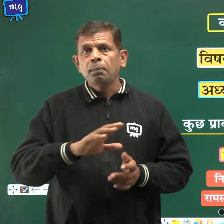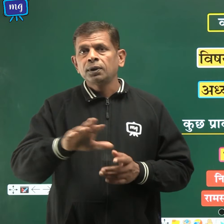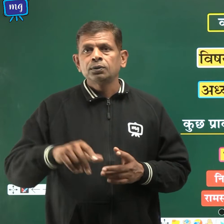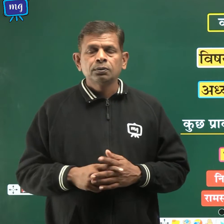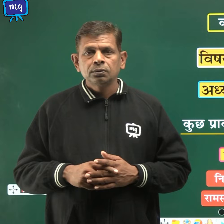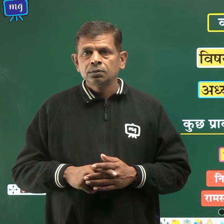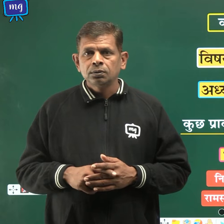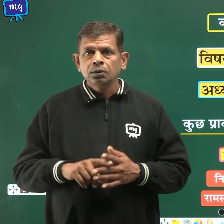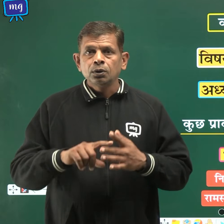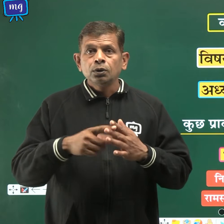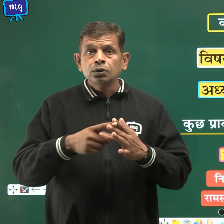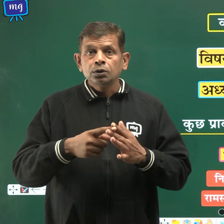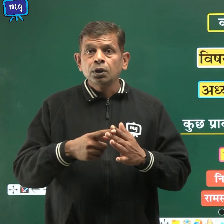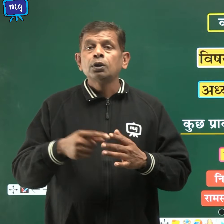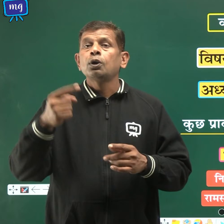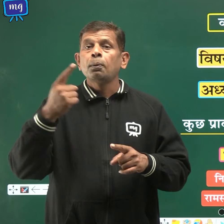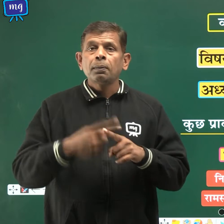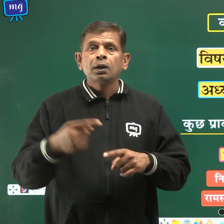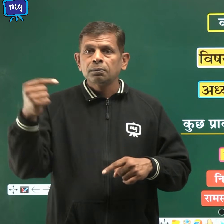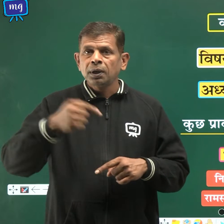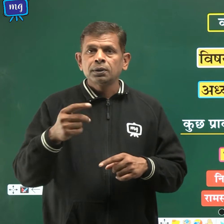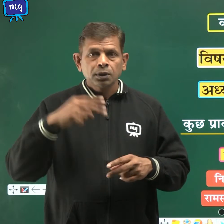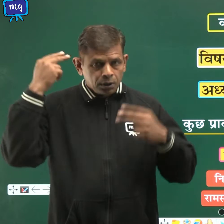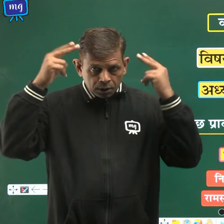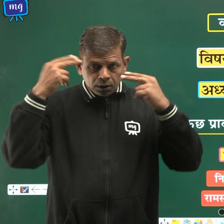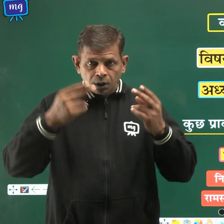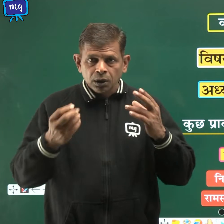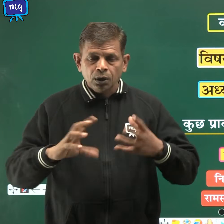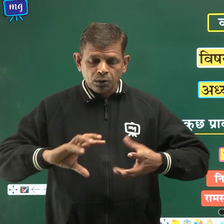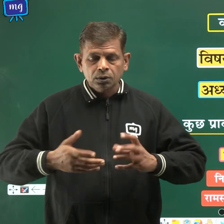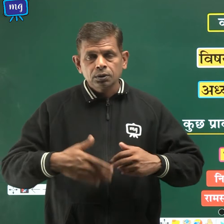बच्चों, तड़ित आवेश के कारण उत्पन्न होती है।